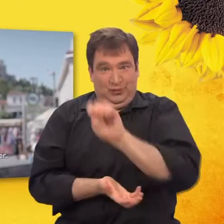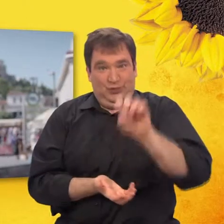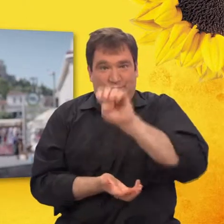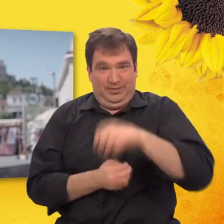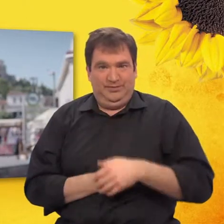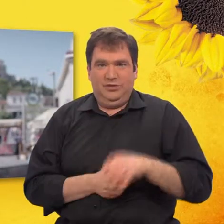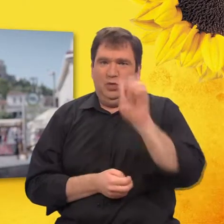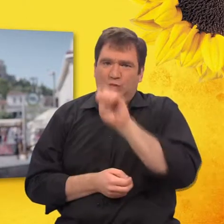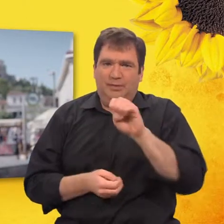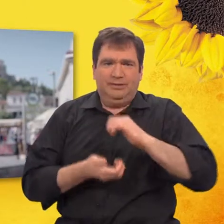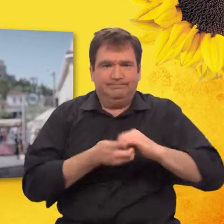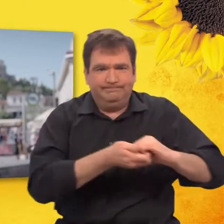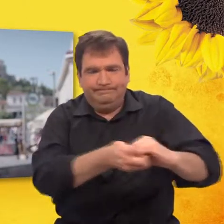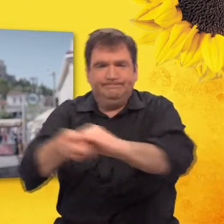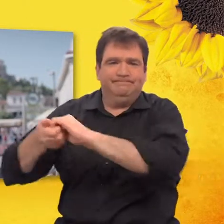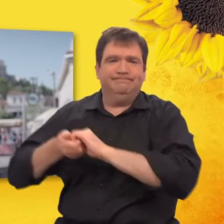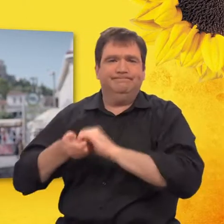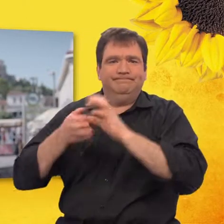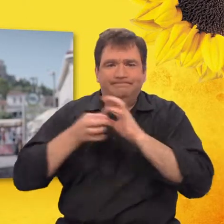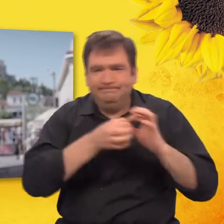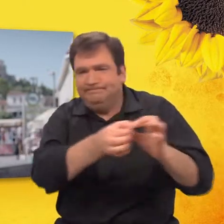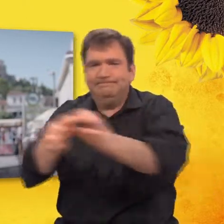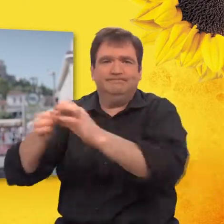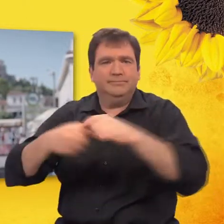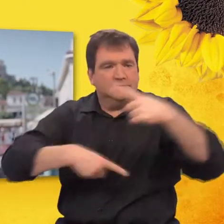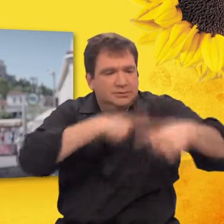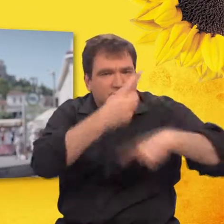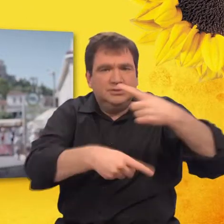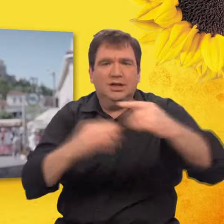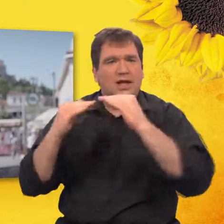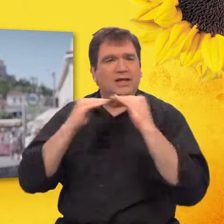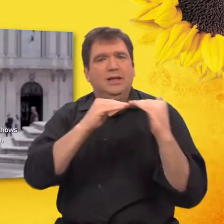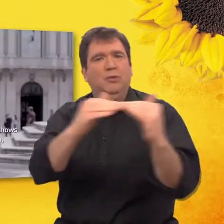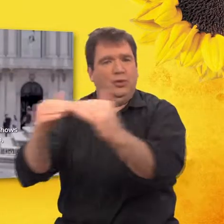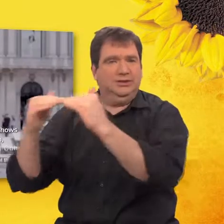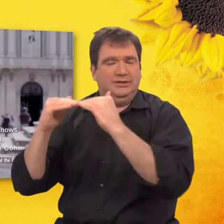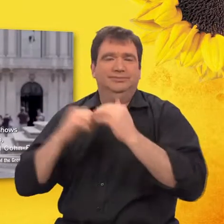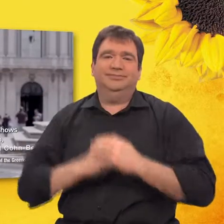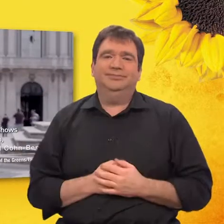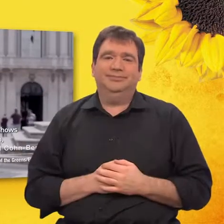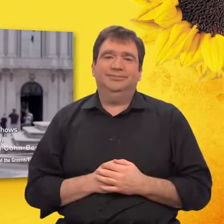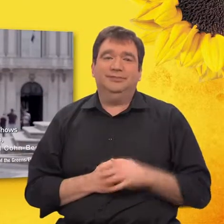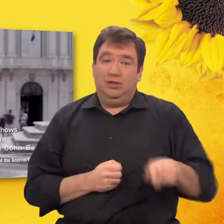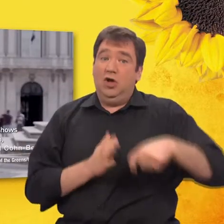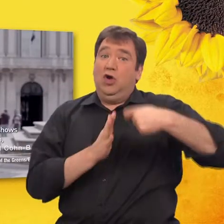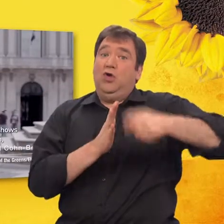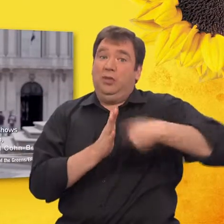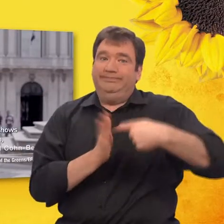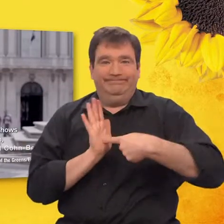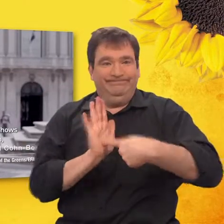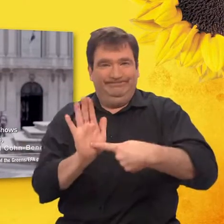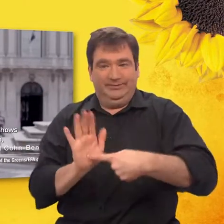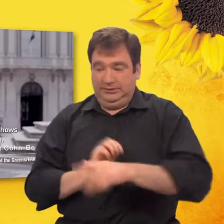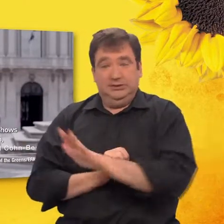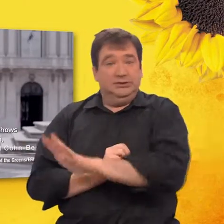Ευρώπη, που θα είναι Ευρώπη της αλληλεγγύης, της συνοχής, της βιωσιμότητας, της δημοκρατίας. À partir du moment où le projet Ulysses démontre